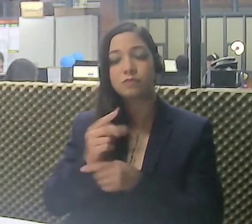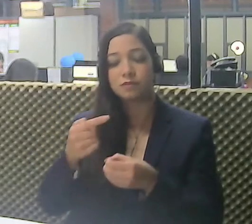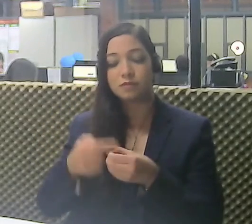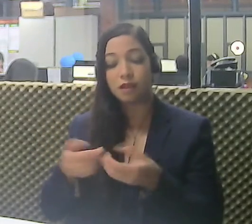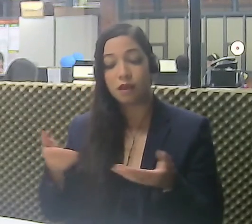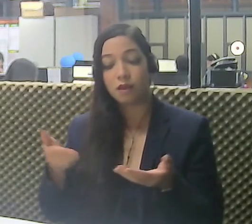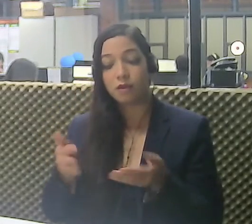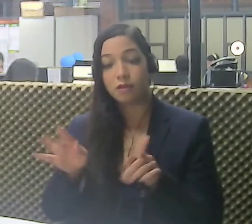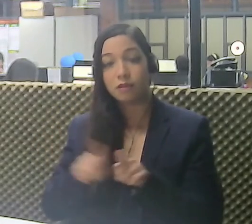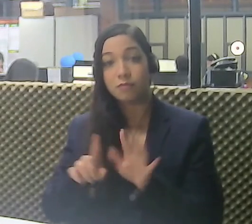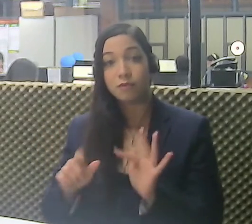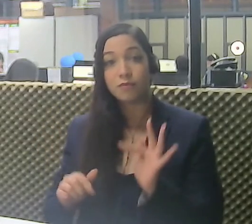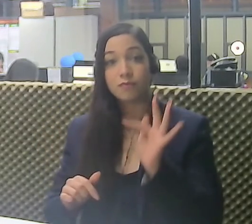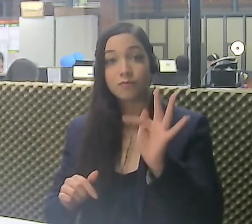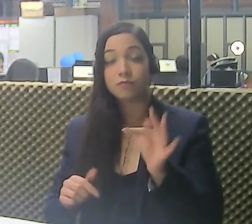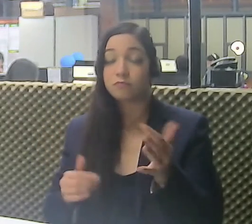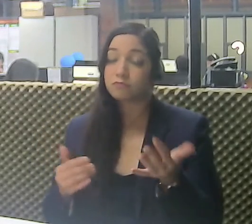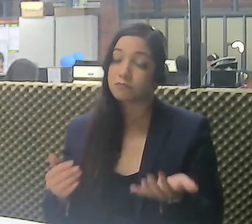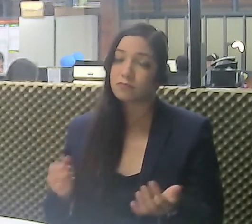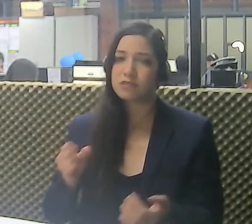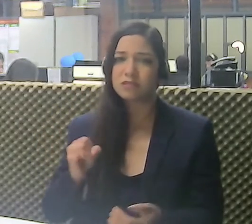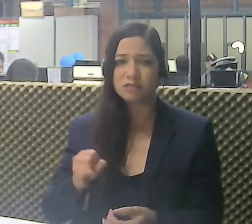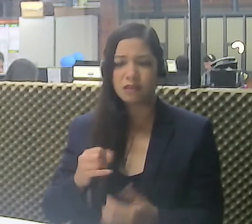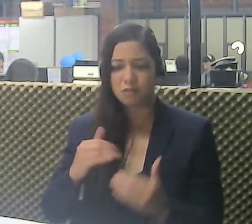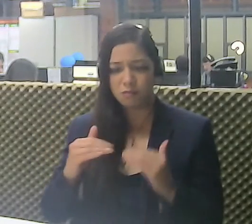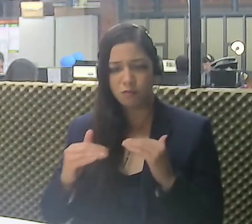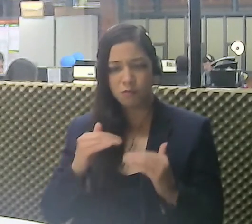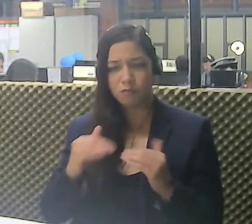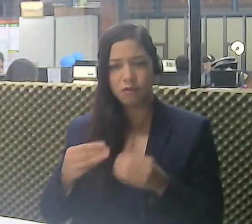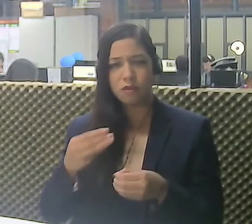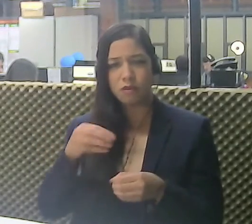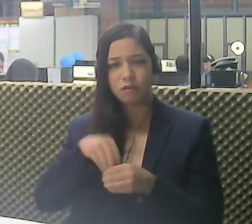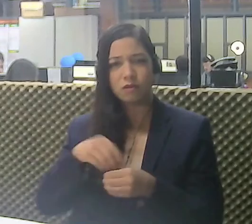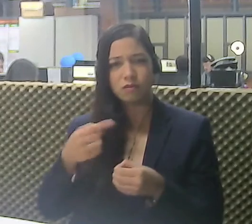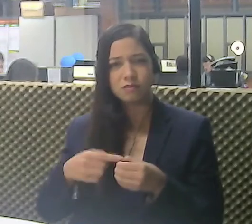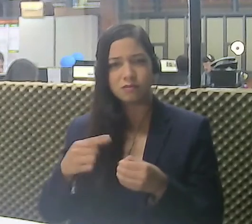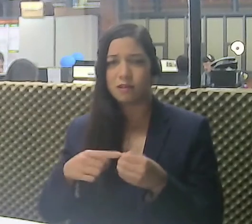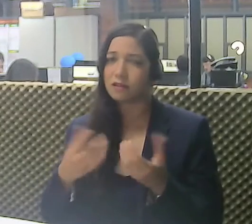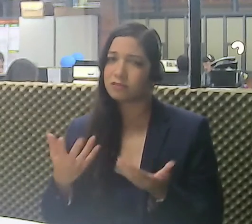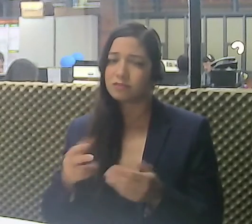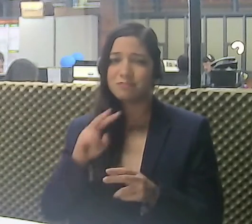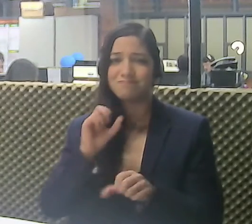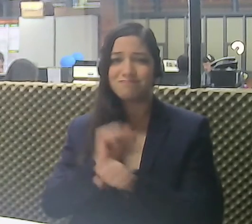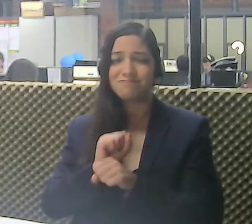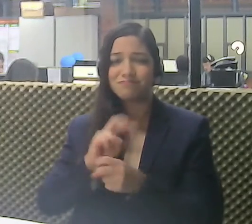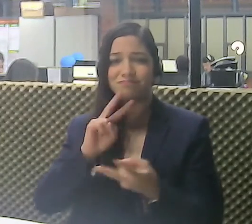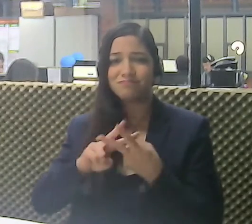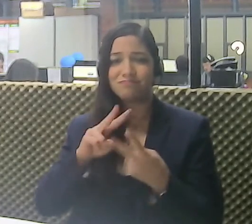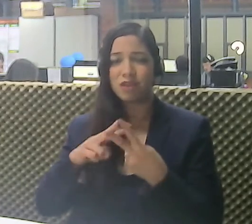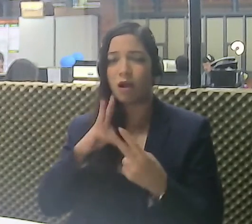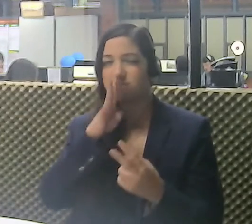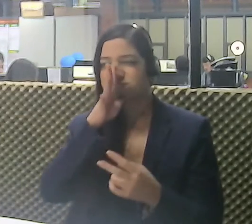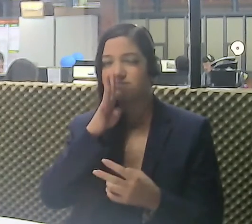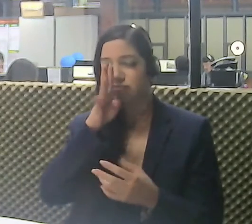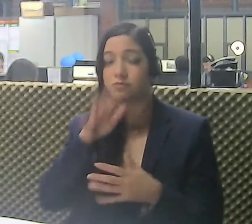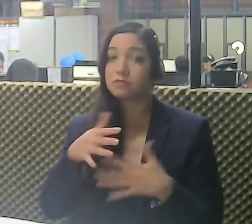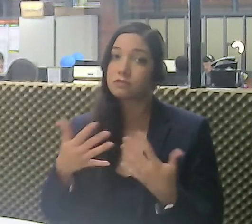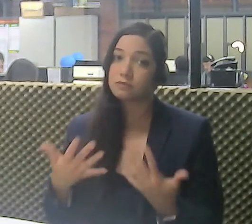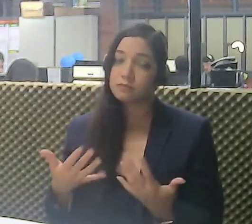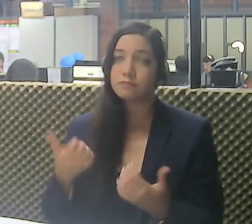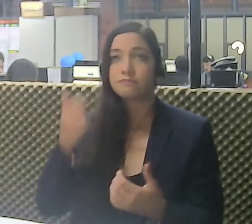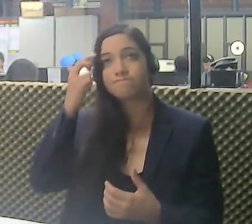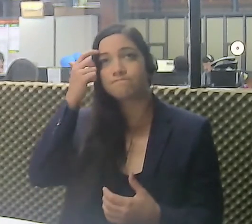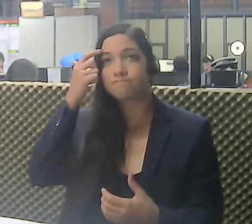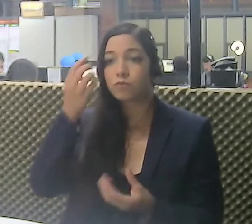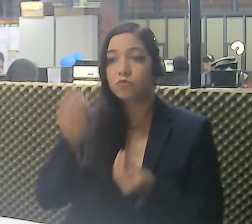para o futuro. Então, se você não fizer a mobilidade urbana, você trava a cidade, você congestiona a cidade. Então, você tem que